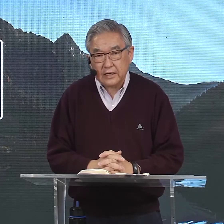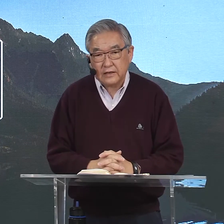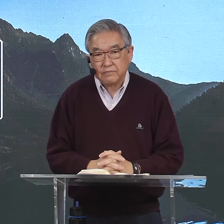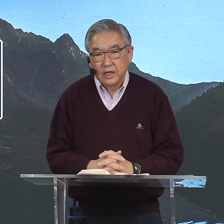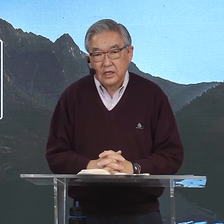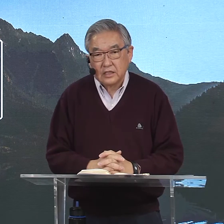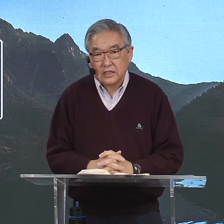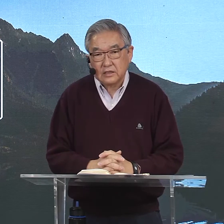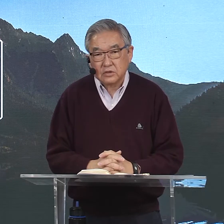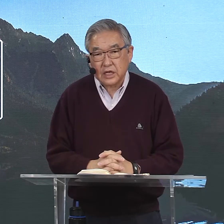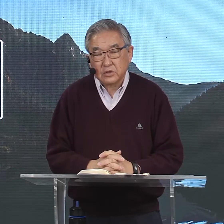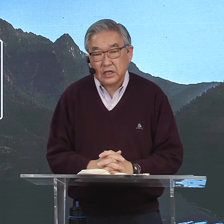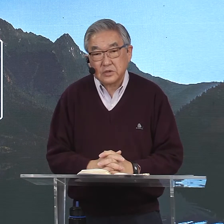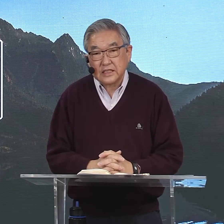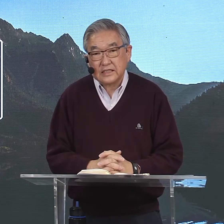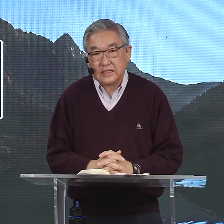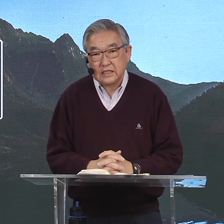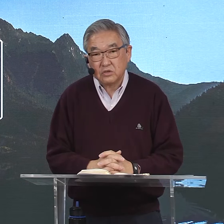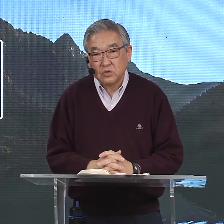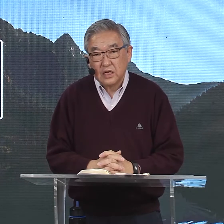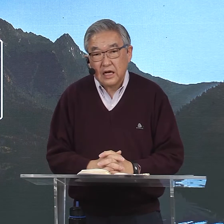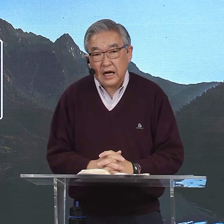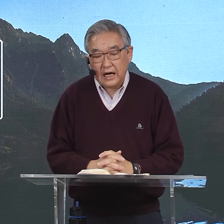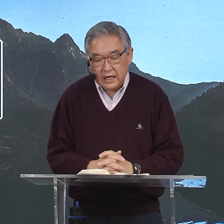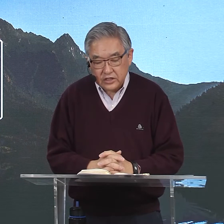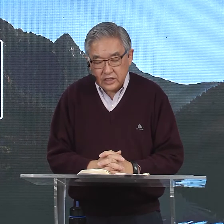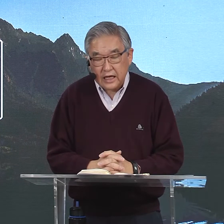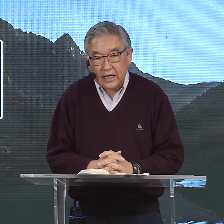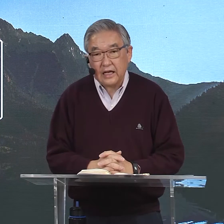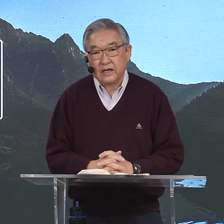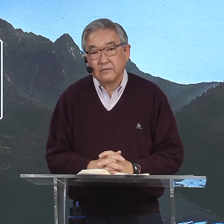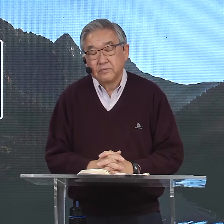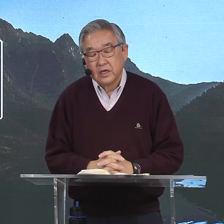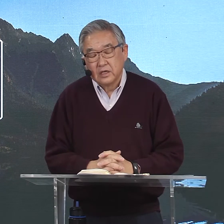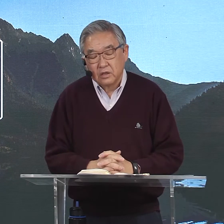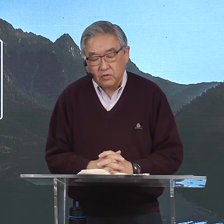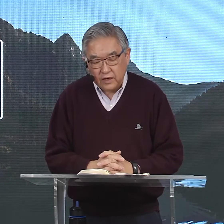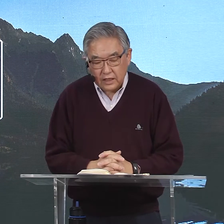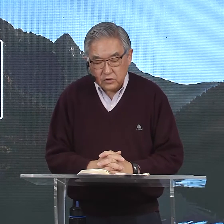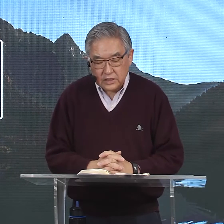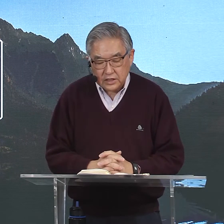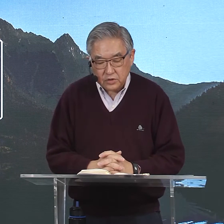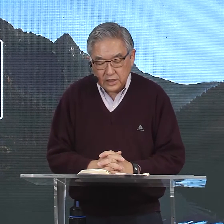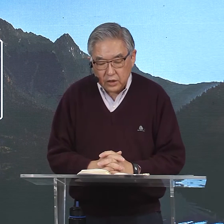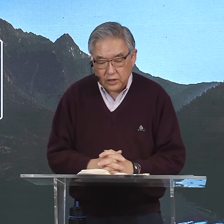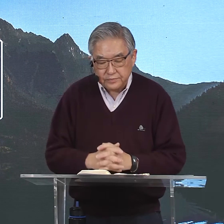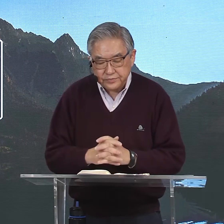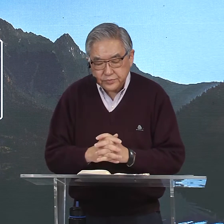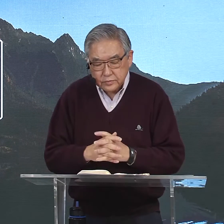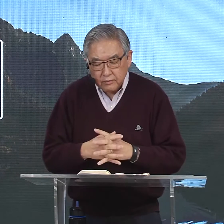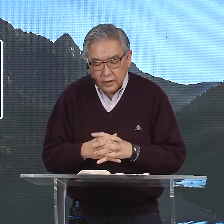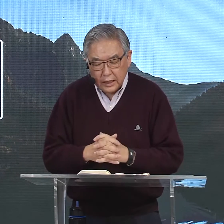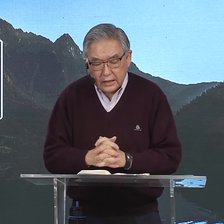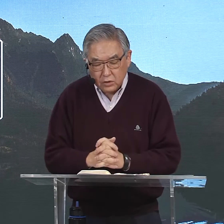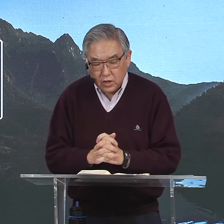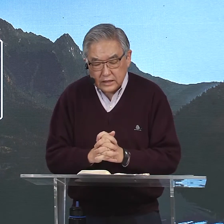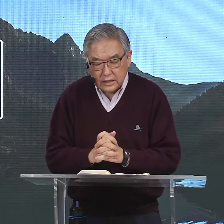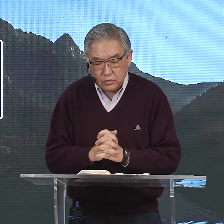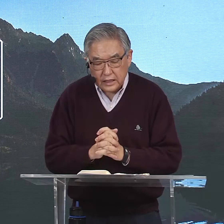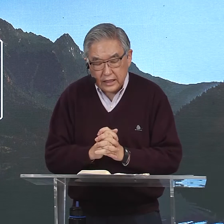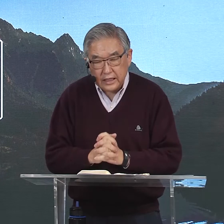homens de guerra que o senhor está nos ensinando a arte da guerra louvado seja o senhor